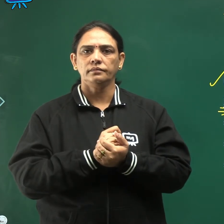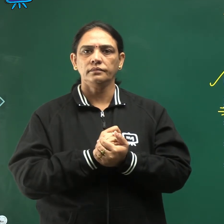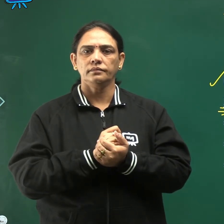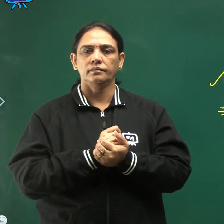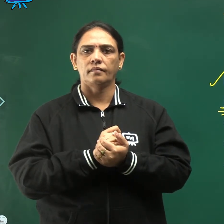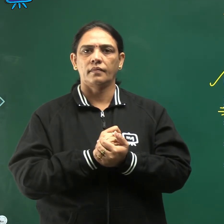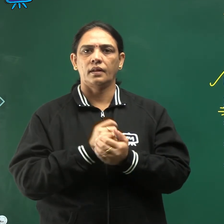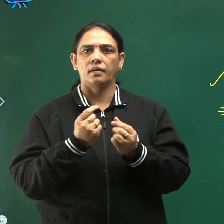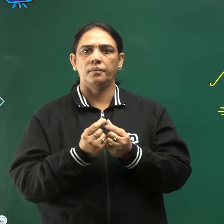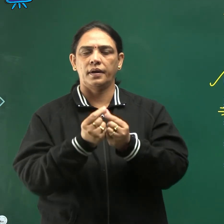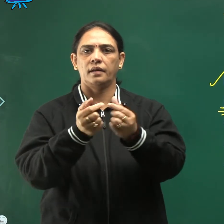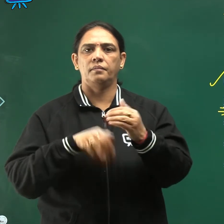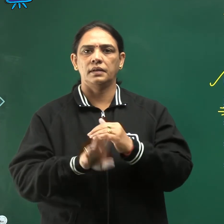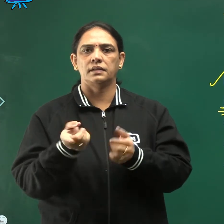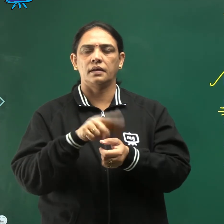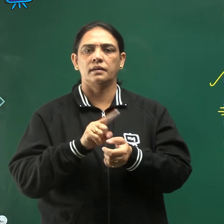जोड़े में से